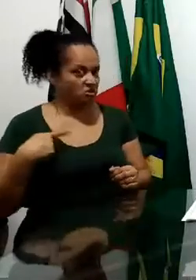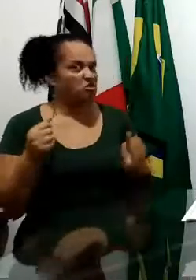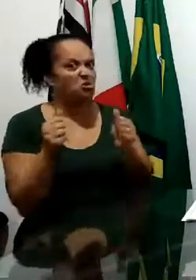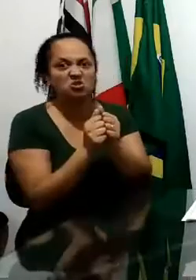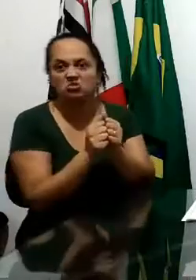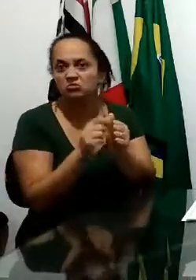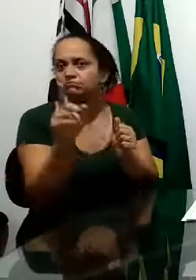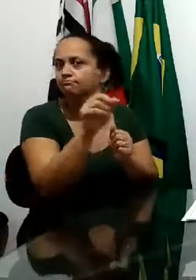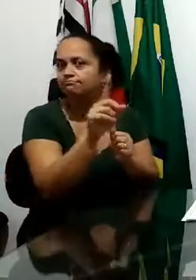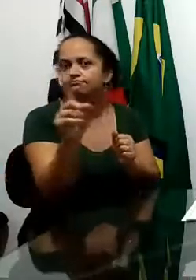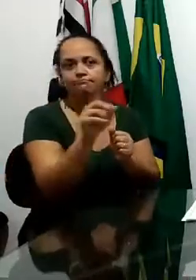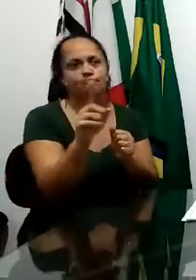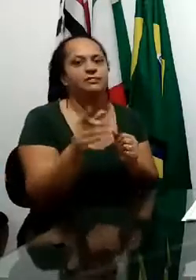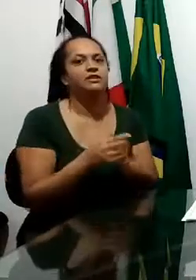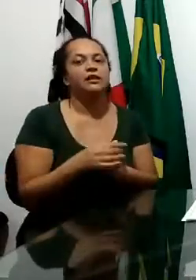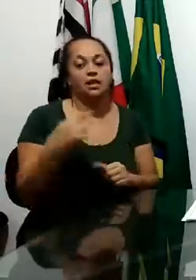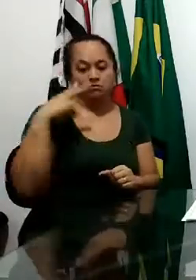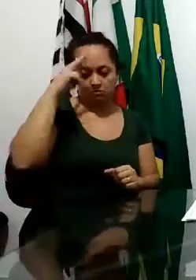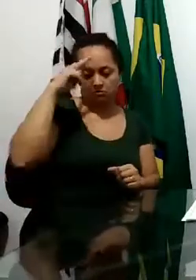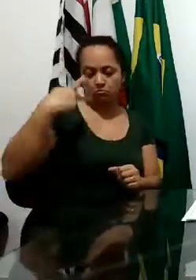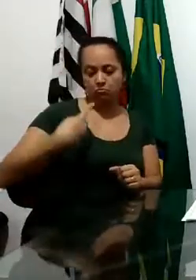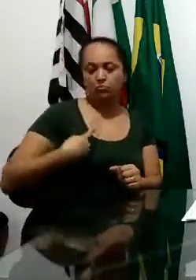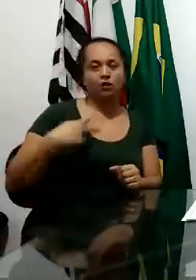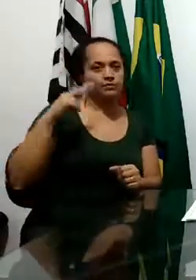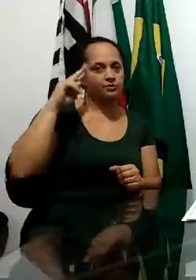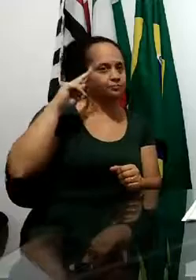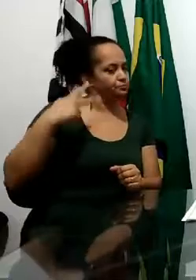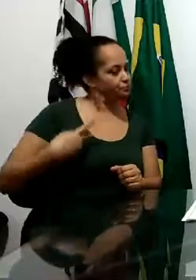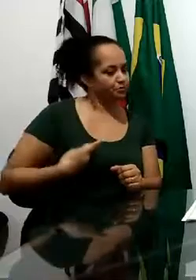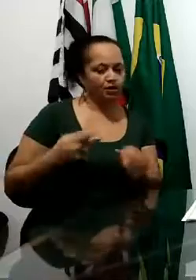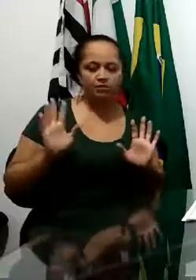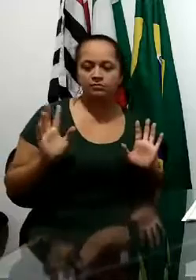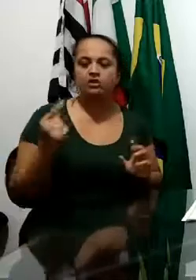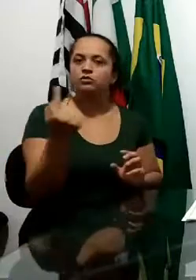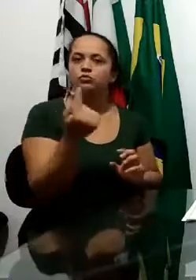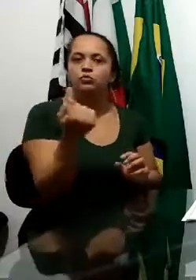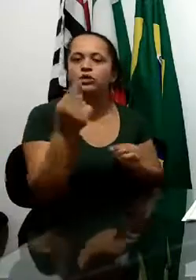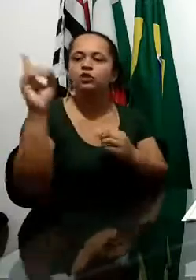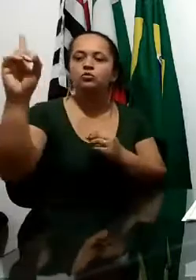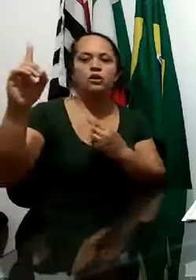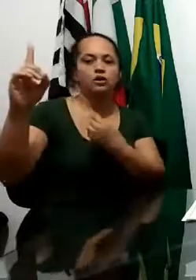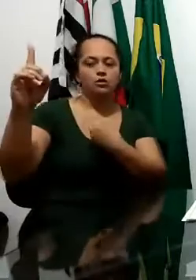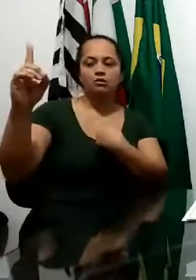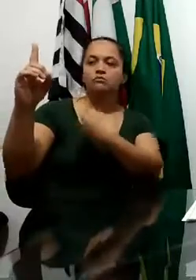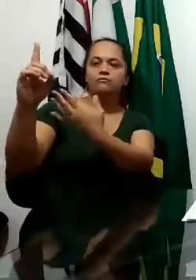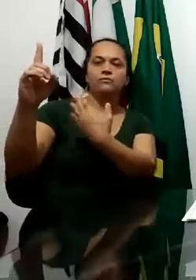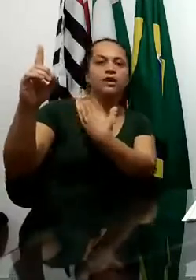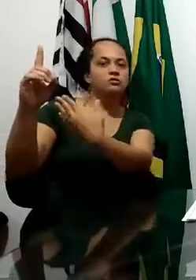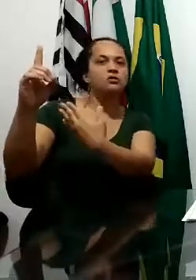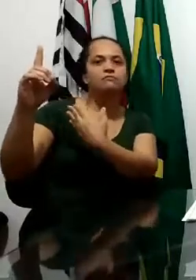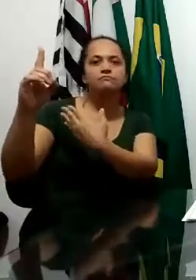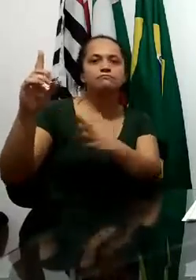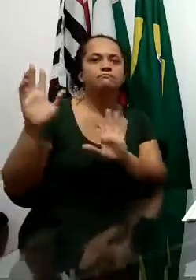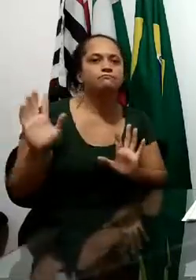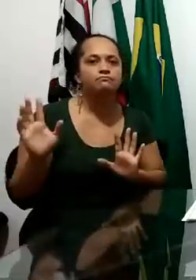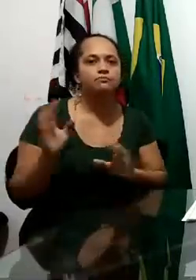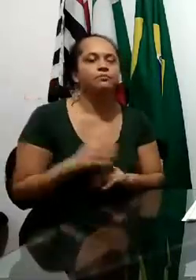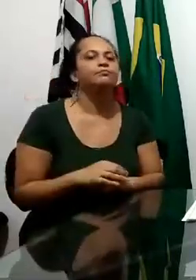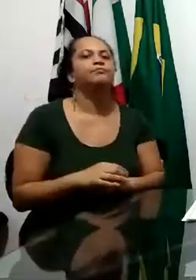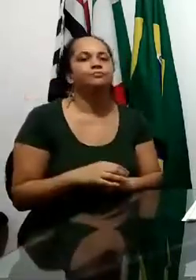ovelha, nem a ovelha com o pastor. Cada um individualmente e pessoalmente vai ter que estar frente a frente com o Senhor